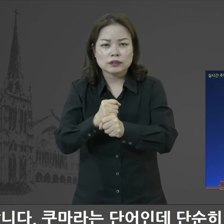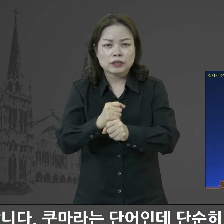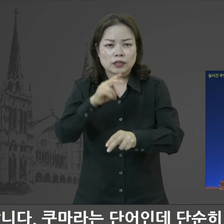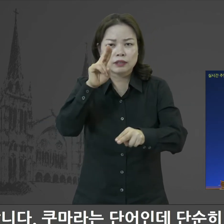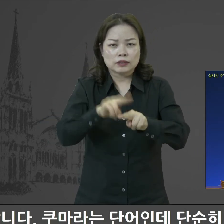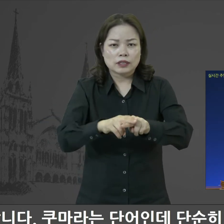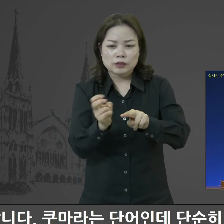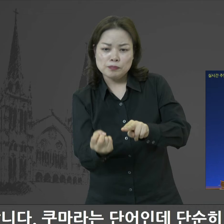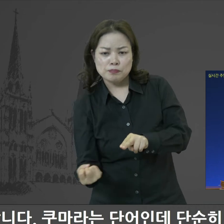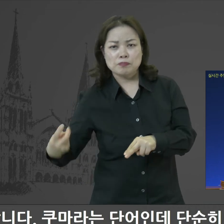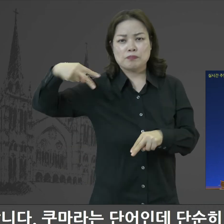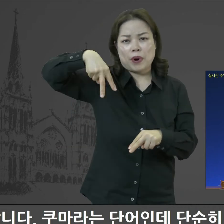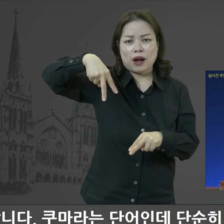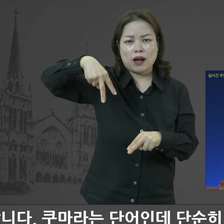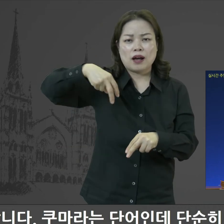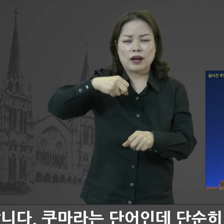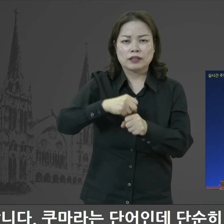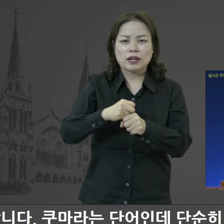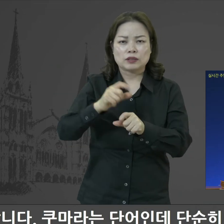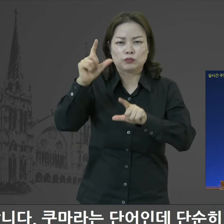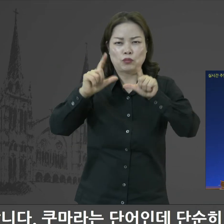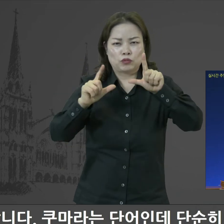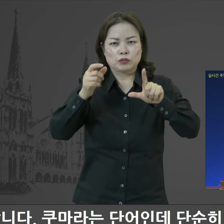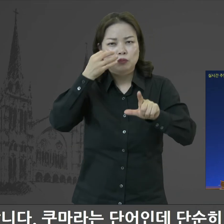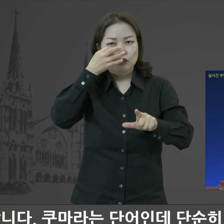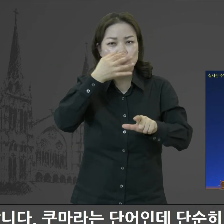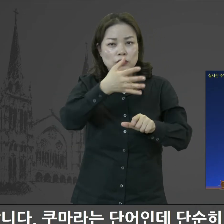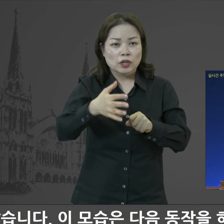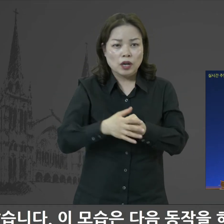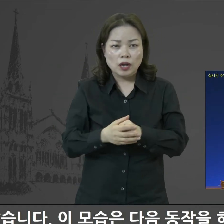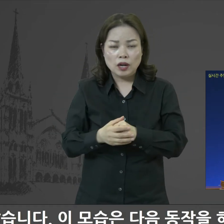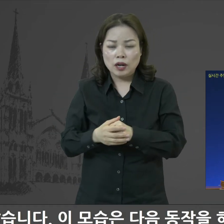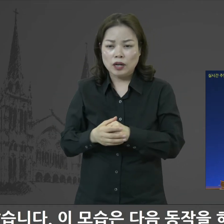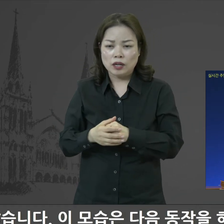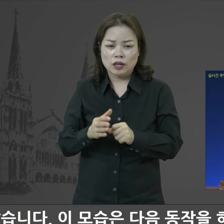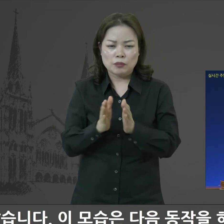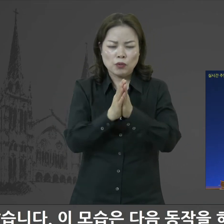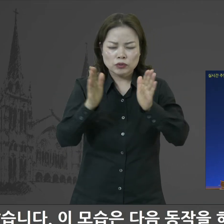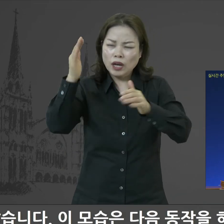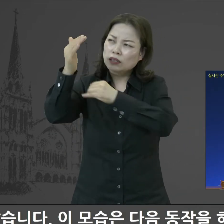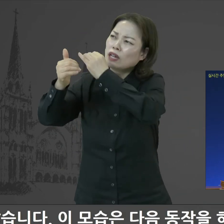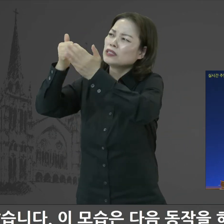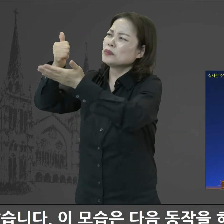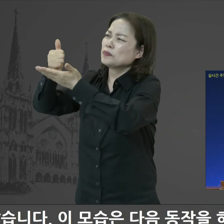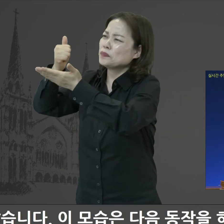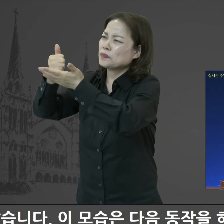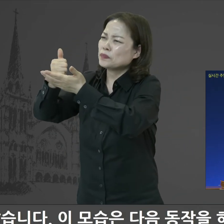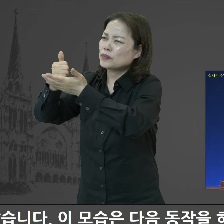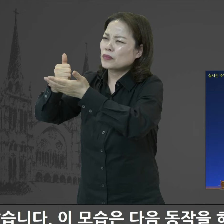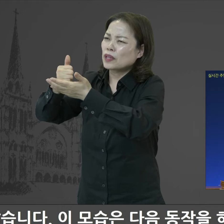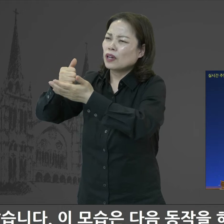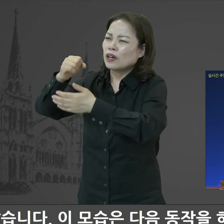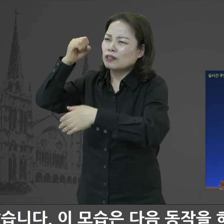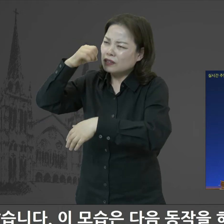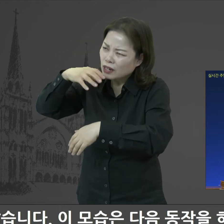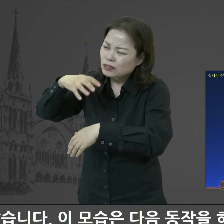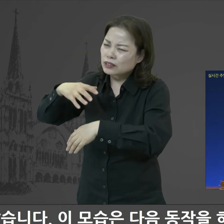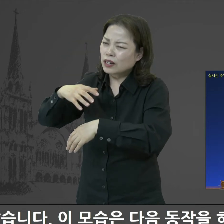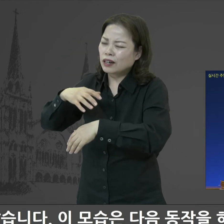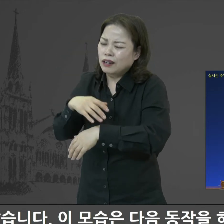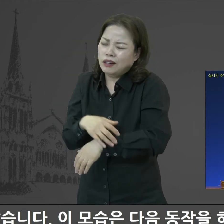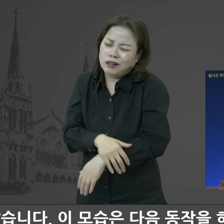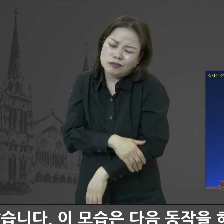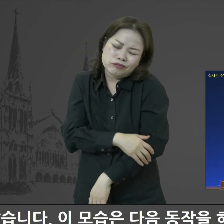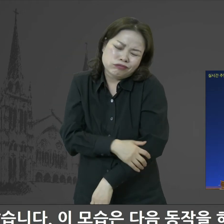박차고 일어나는 그 모습을 우리에게 보여주고 있습니다. 그러니까 모세가 하나님 앞에 기도할 때 하나님, 그냥 뭐 마지못해서 일어나는 것이